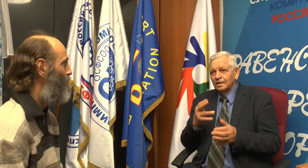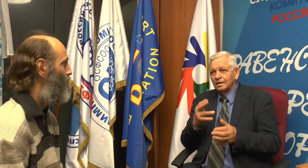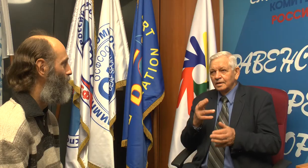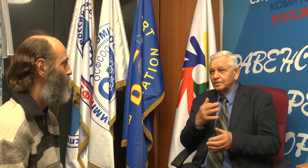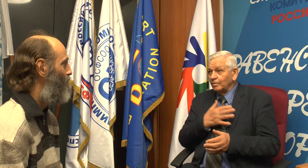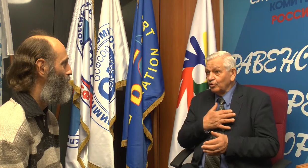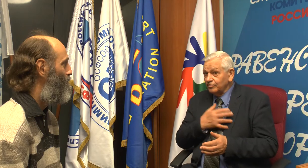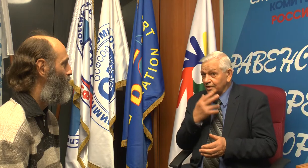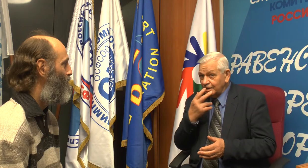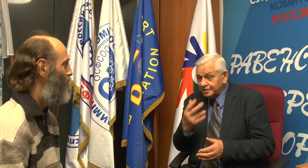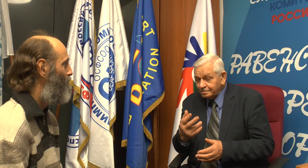На мой взгляд,